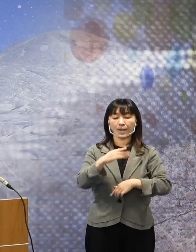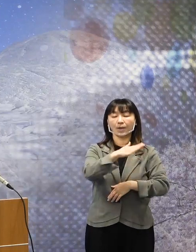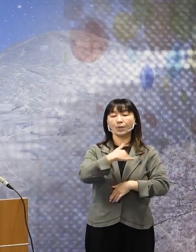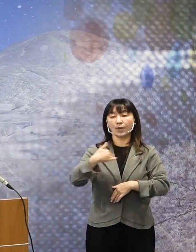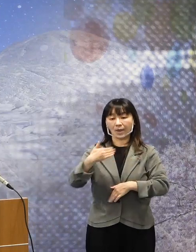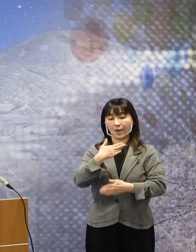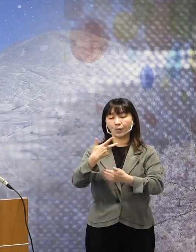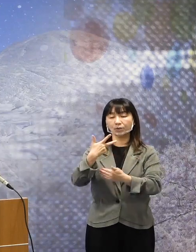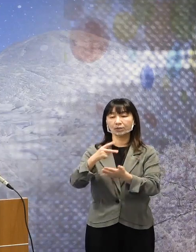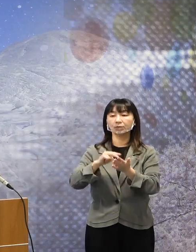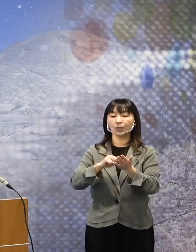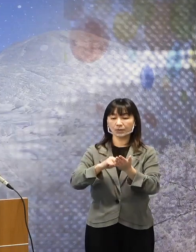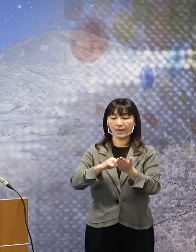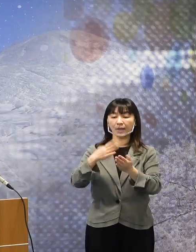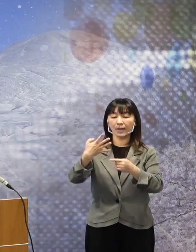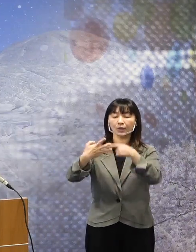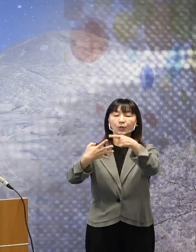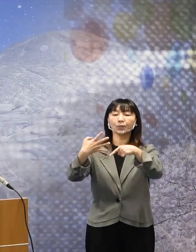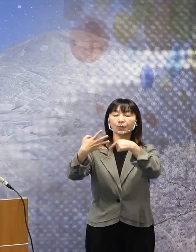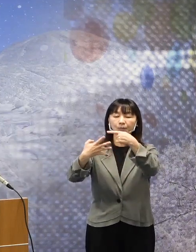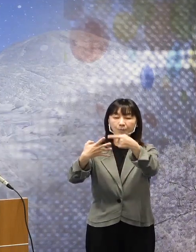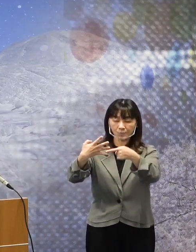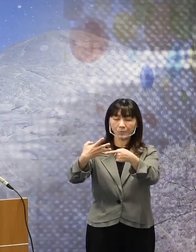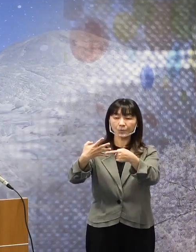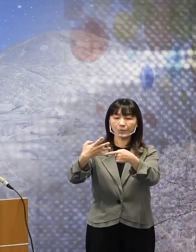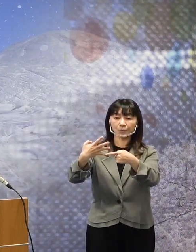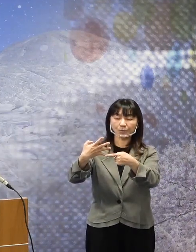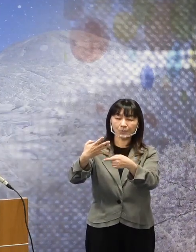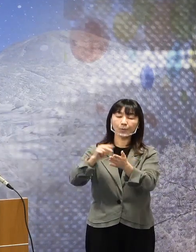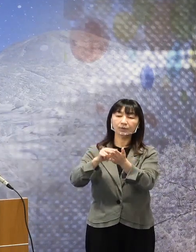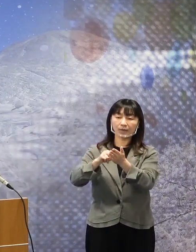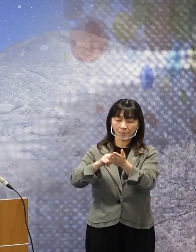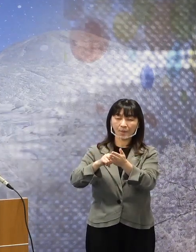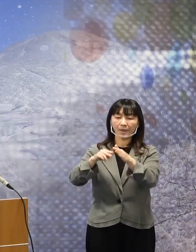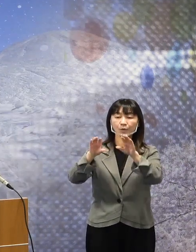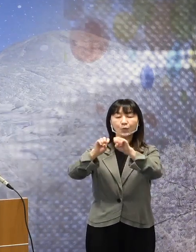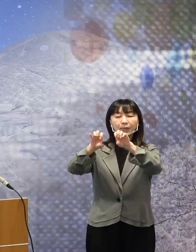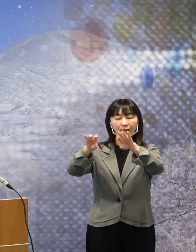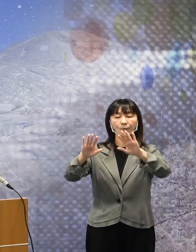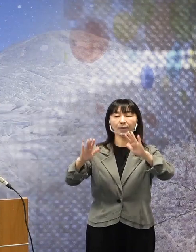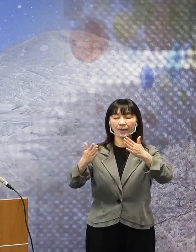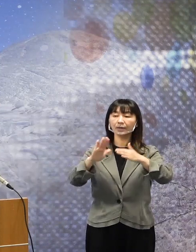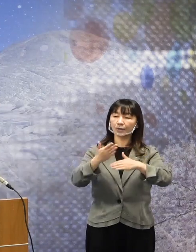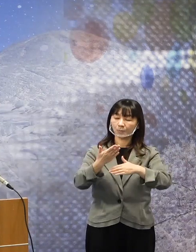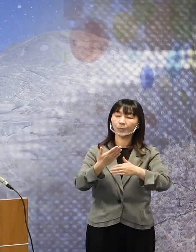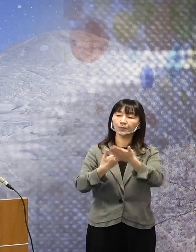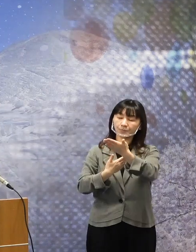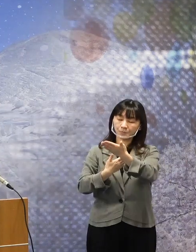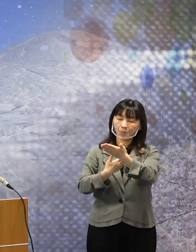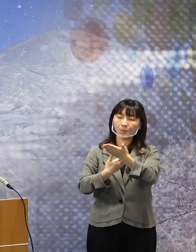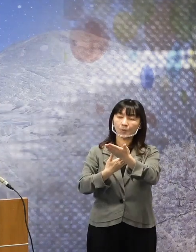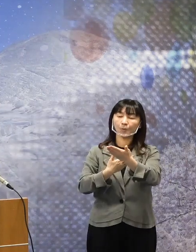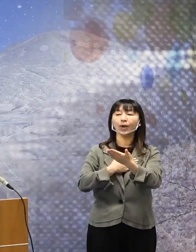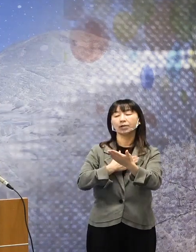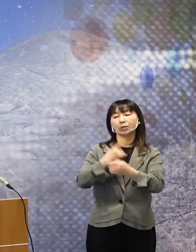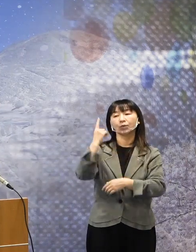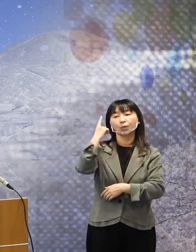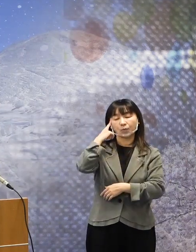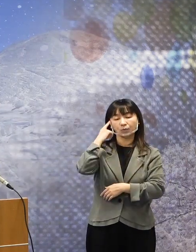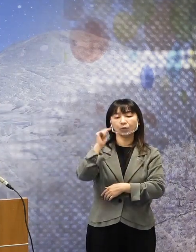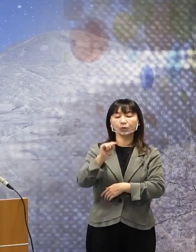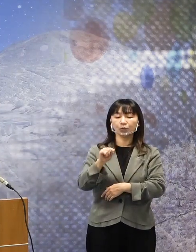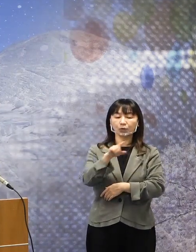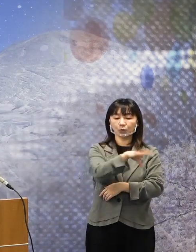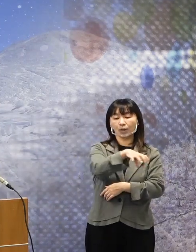この 4項目のパッケージで呼びかけたことはありませんけれども、ただし多分佐野さんも含めて何度か、まあ、それぞれの角